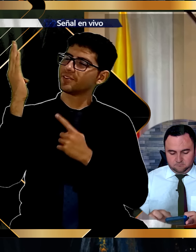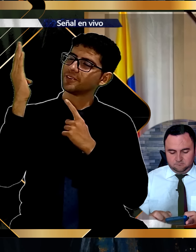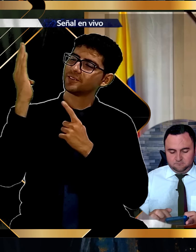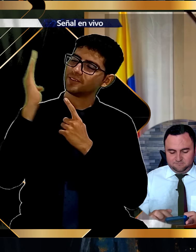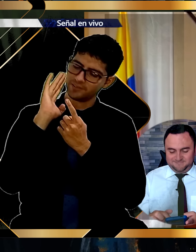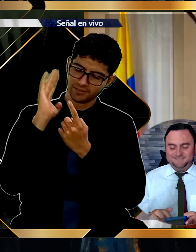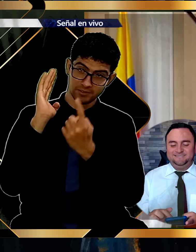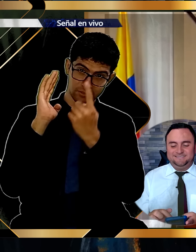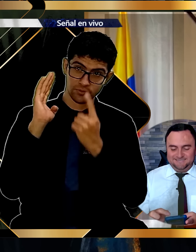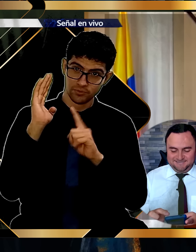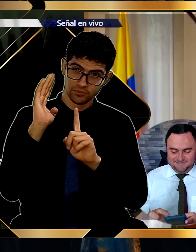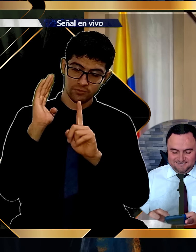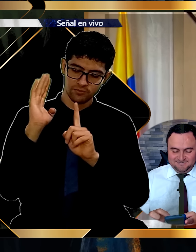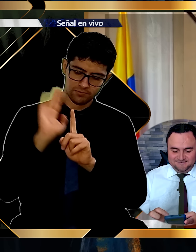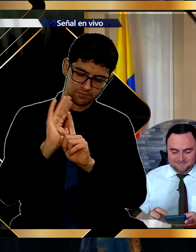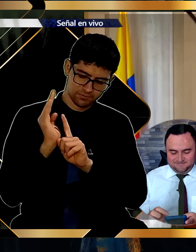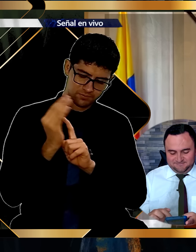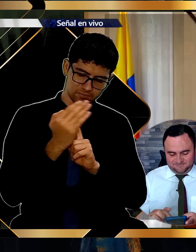de la destrucción.